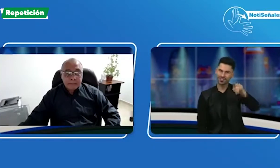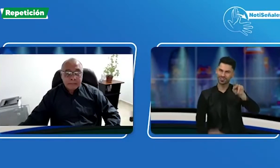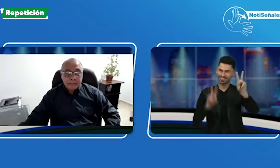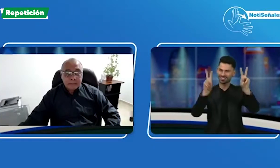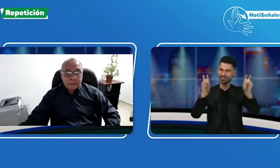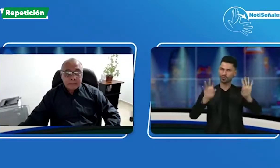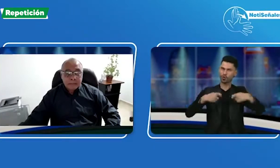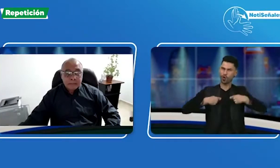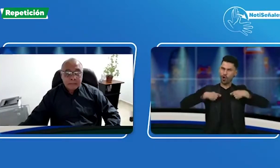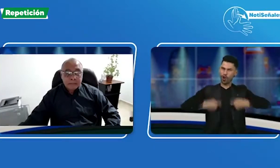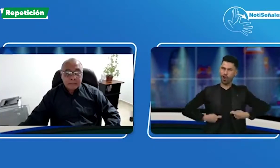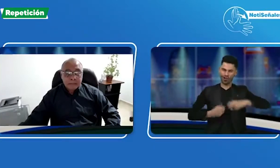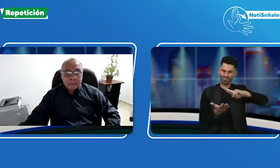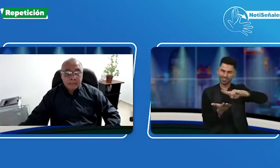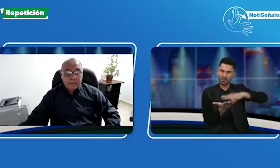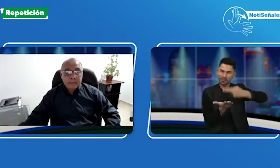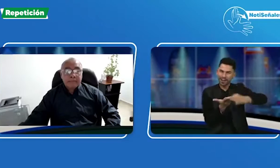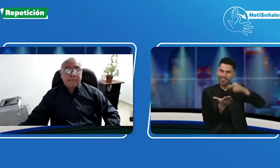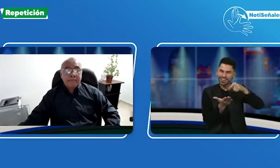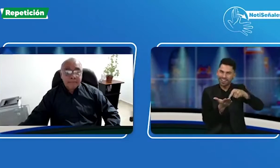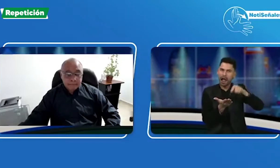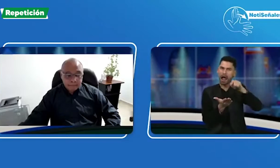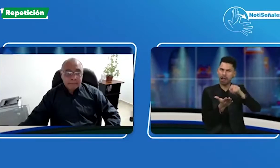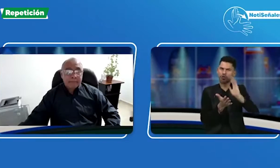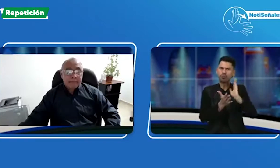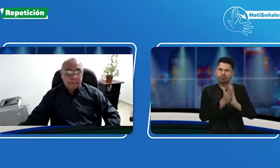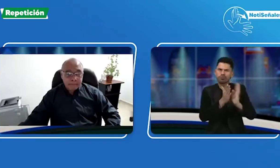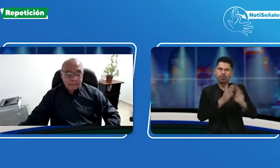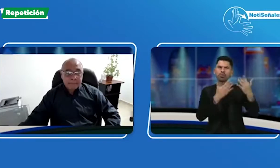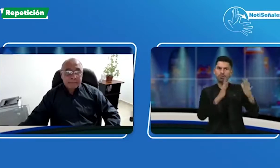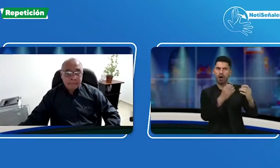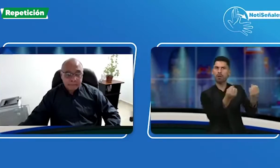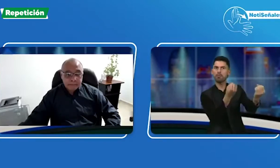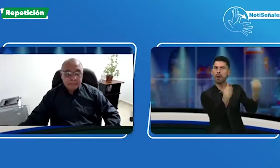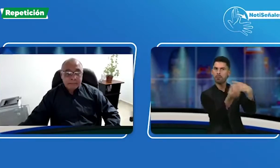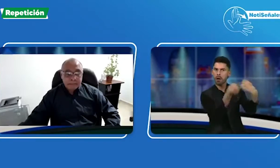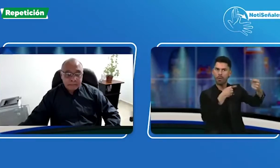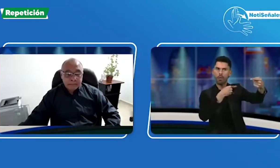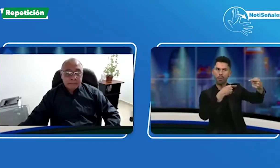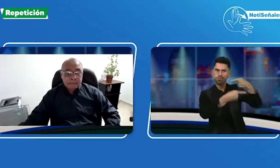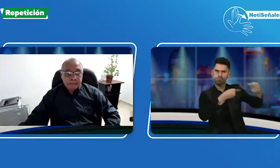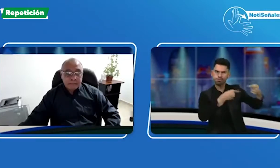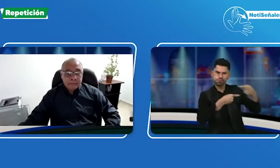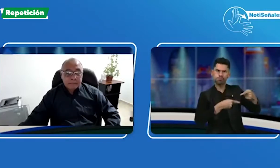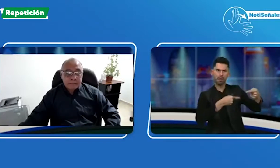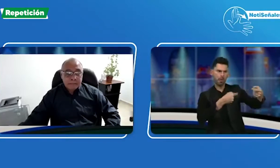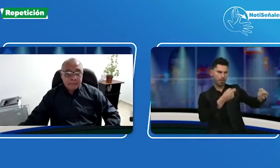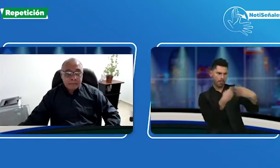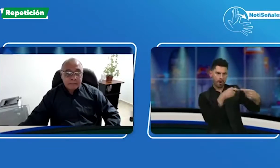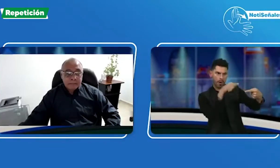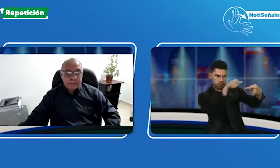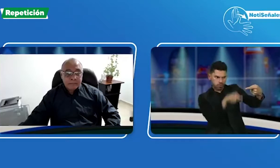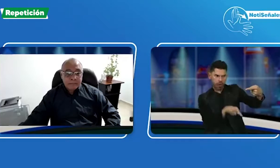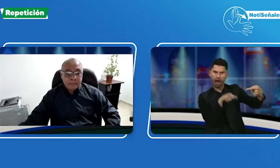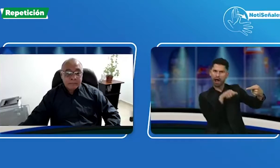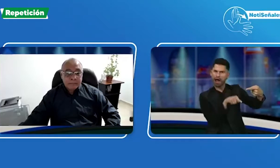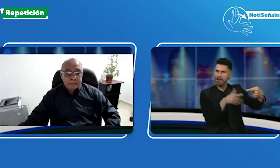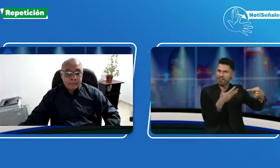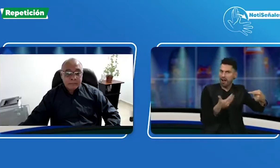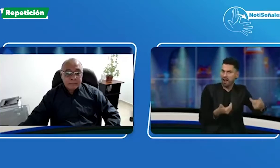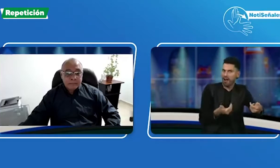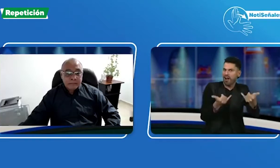El día miércoles Estuvimos hablando Del rol del intérprete Y muchas personas Nos dejaron